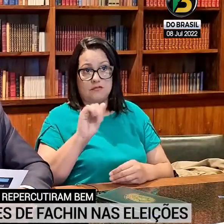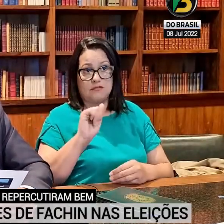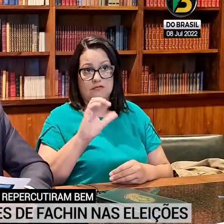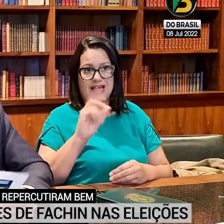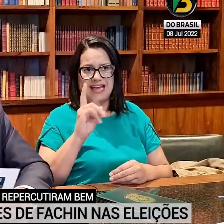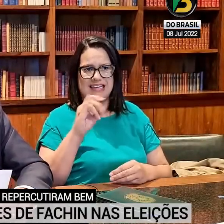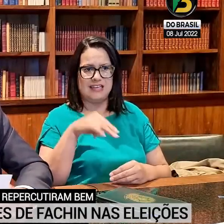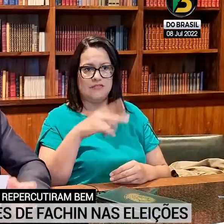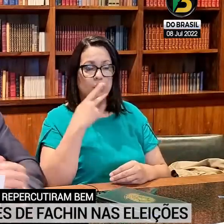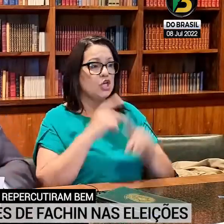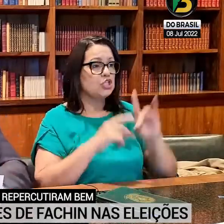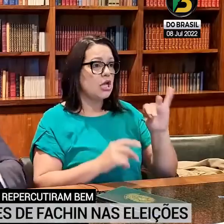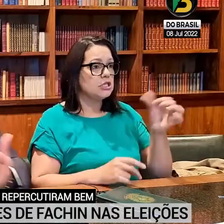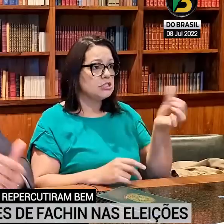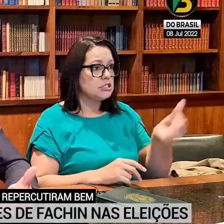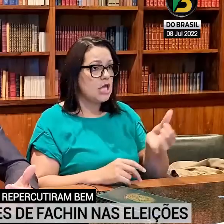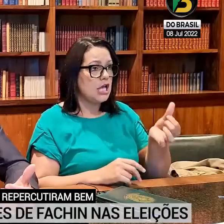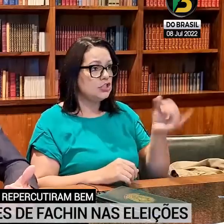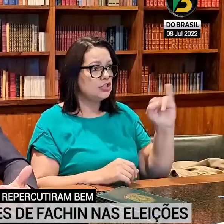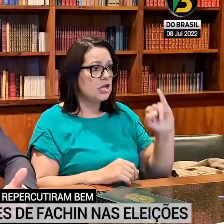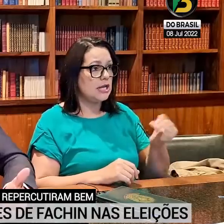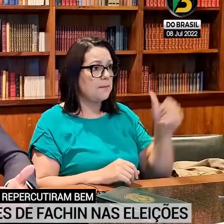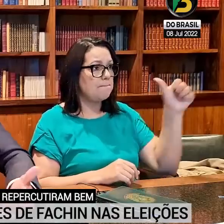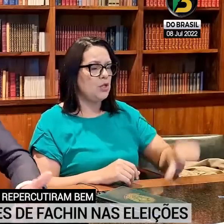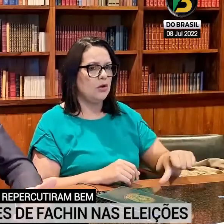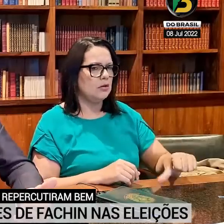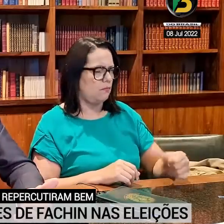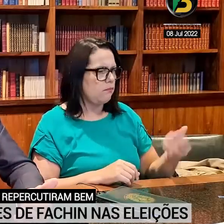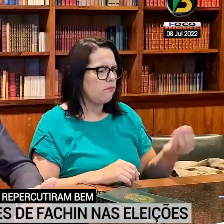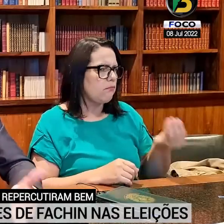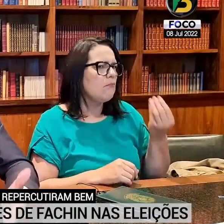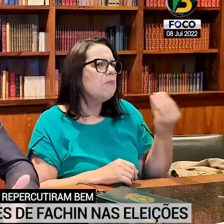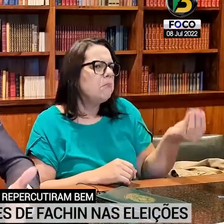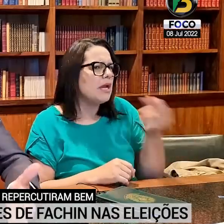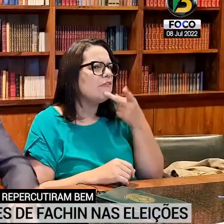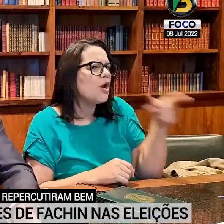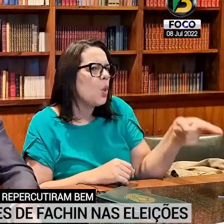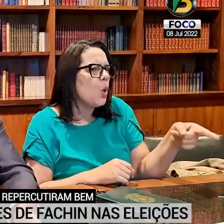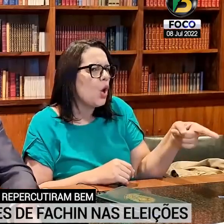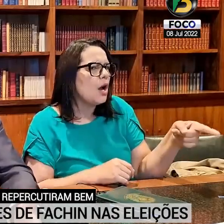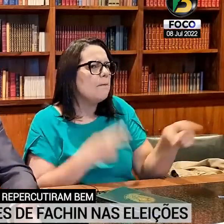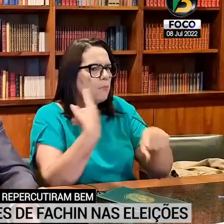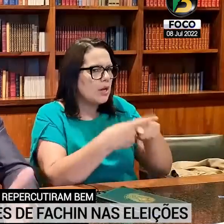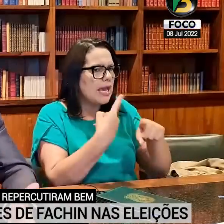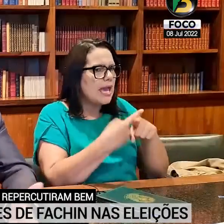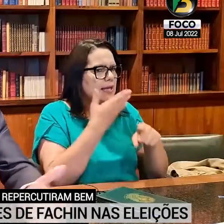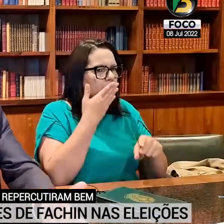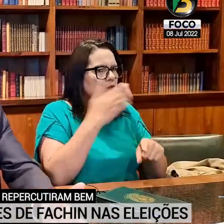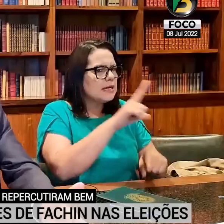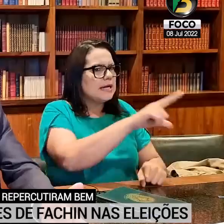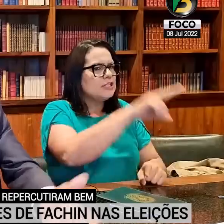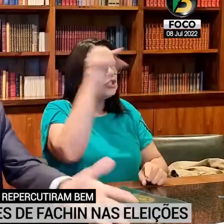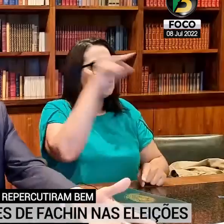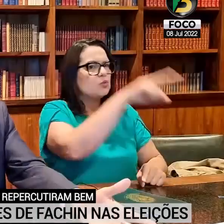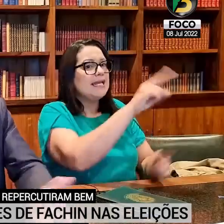um seja dentro da pior se ele fala isso é Que Tem a certeza que o candidato dele que ele tirou da cadeia que é o